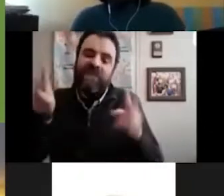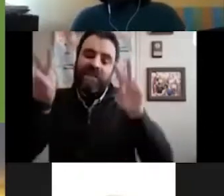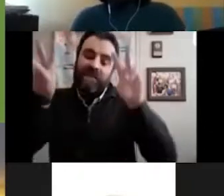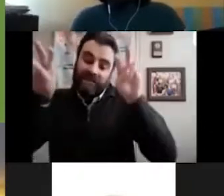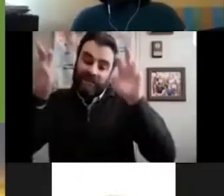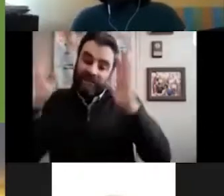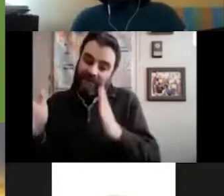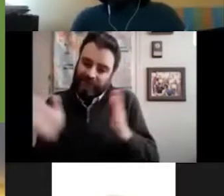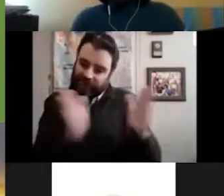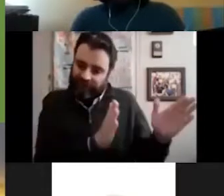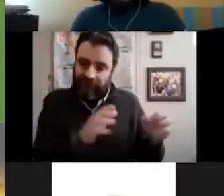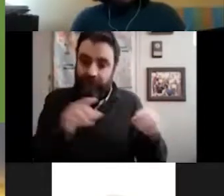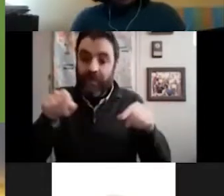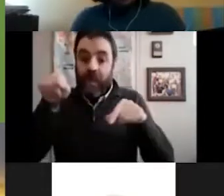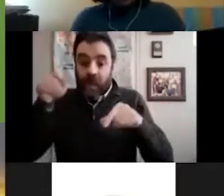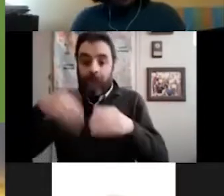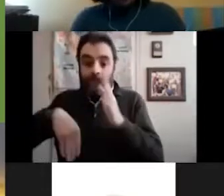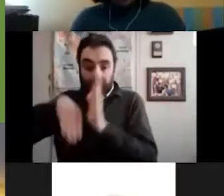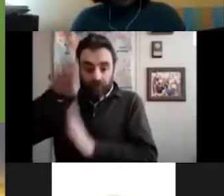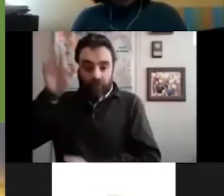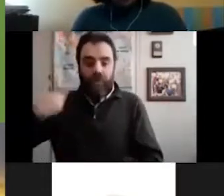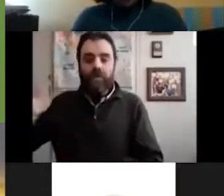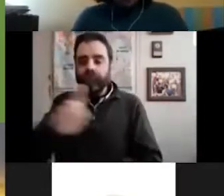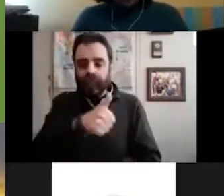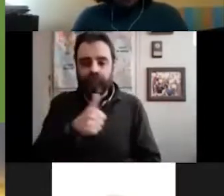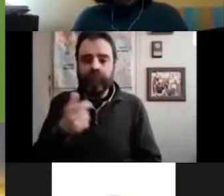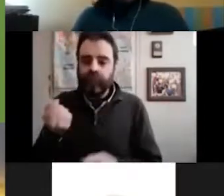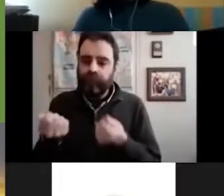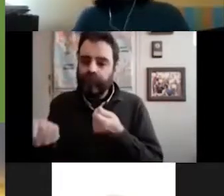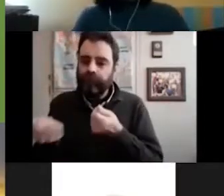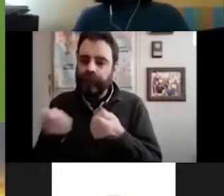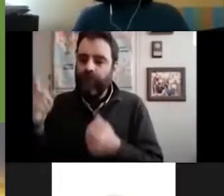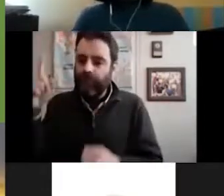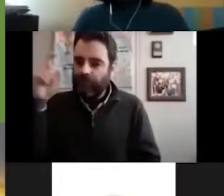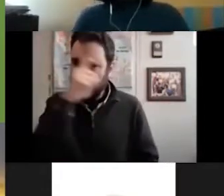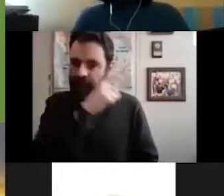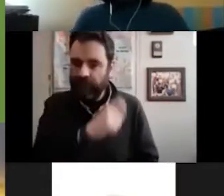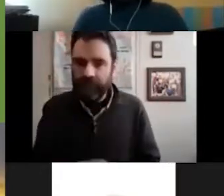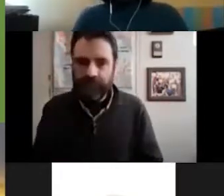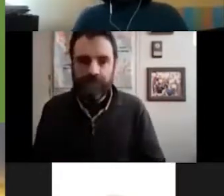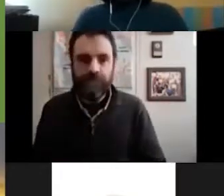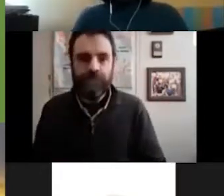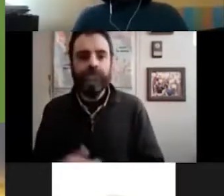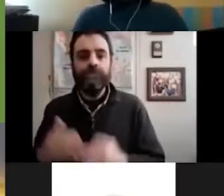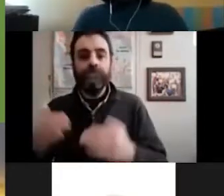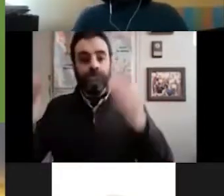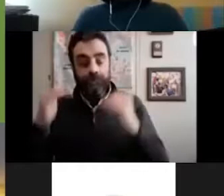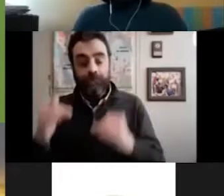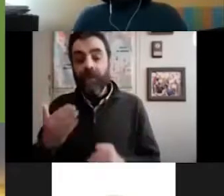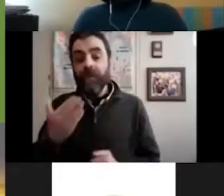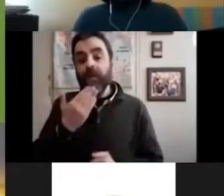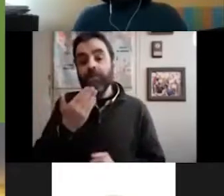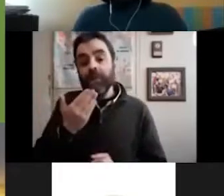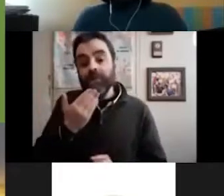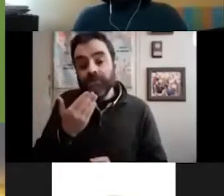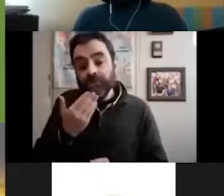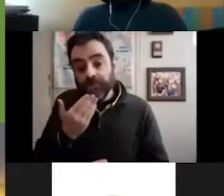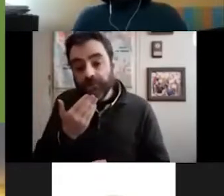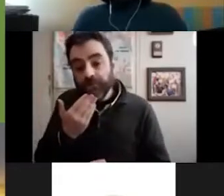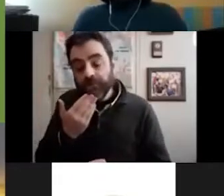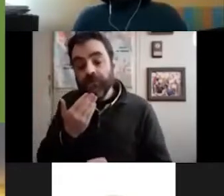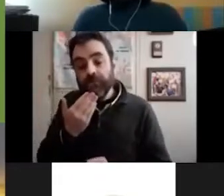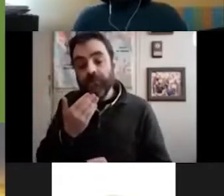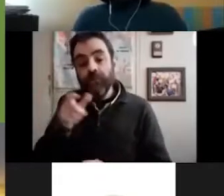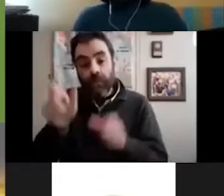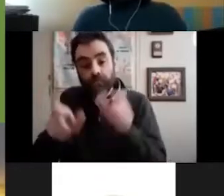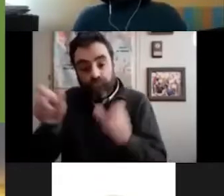internet. Y en este tiempo, este tema, bueno, mayoritariamente todos con el tema económico estamos